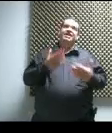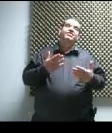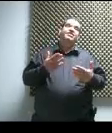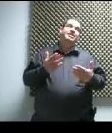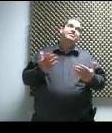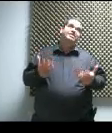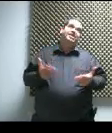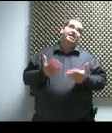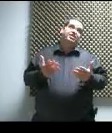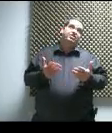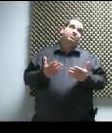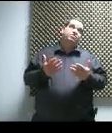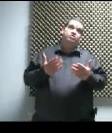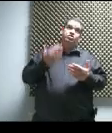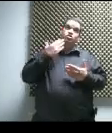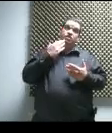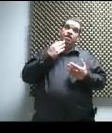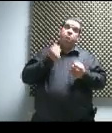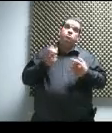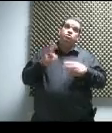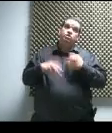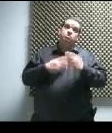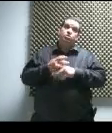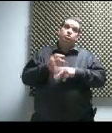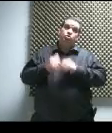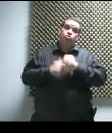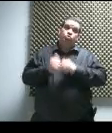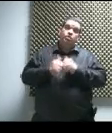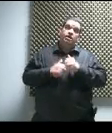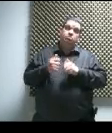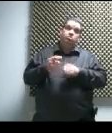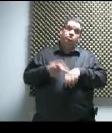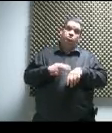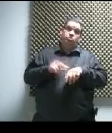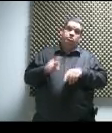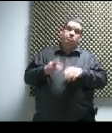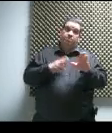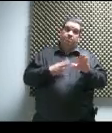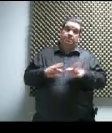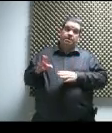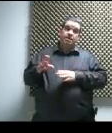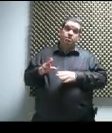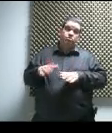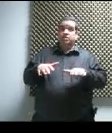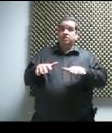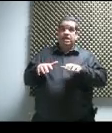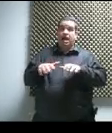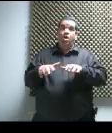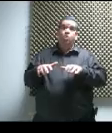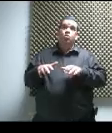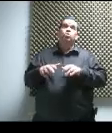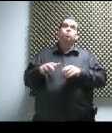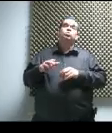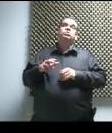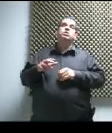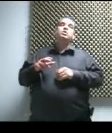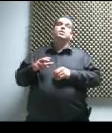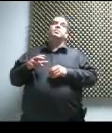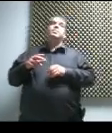estar aquí. Yo sé que no. Yo sé que hay muchos tipos de estructura en Puerto Rico, pero por eso es hay que estar preparado. Así que mire, shake out, shake out,